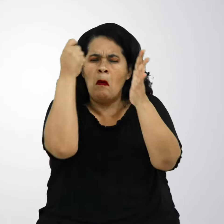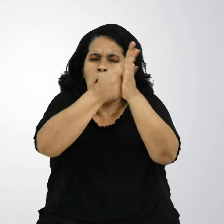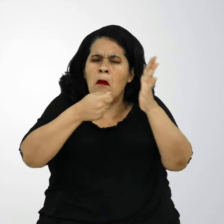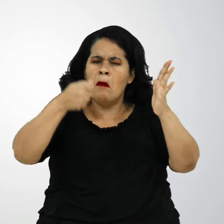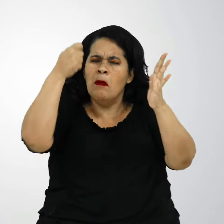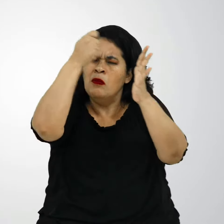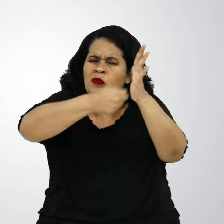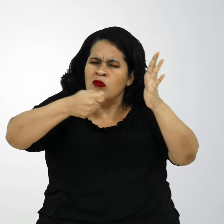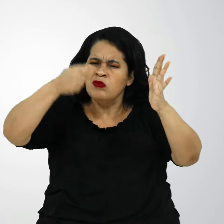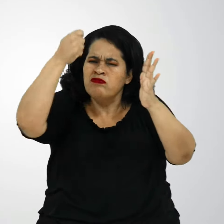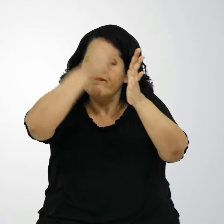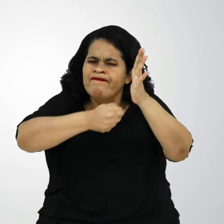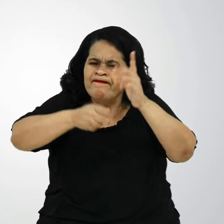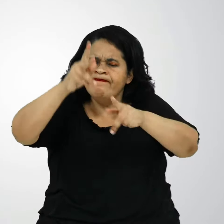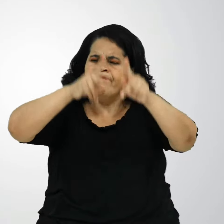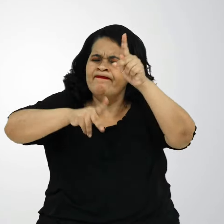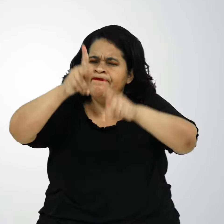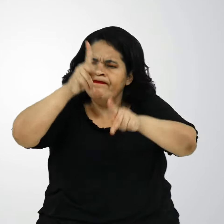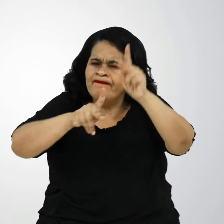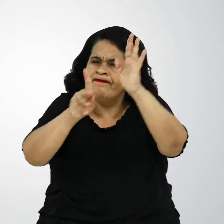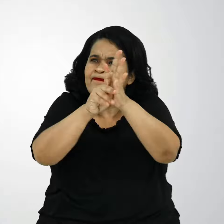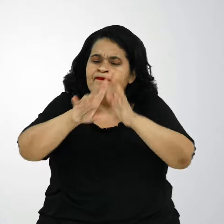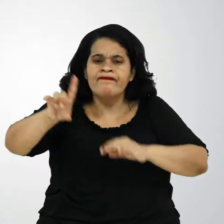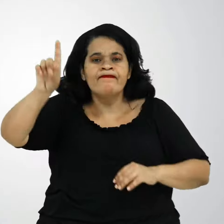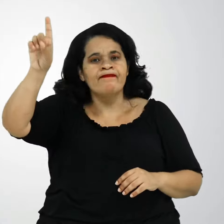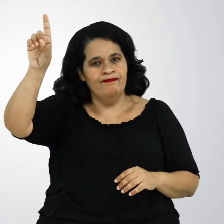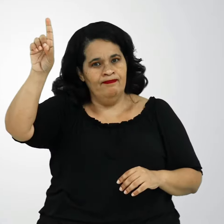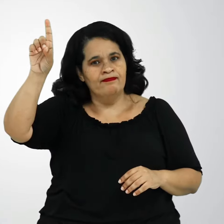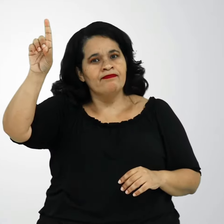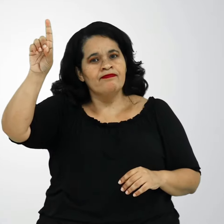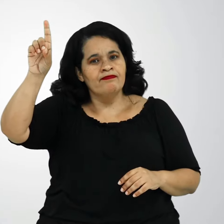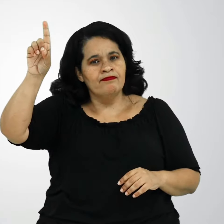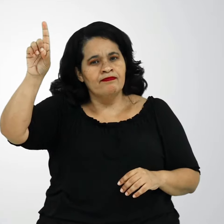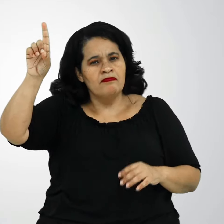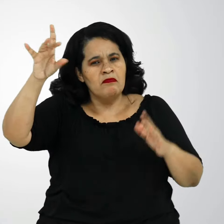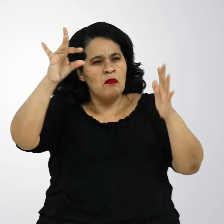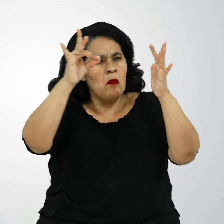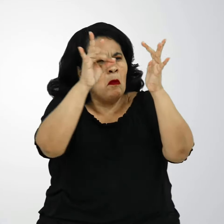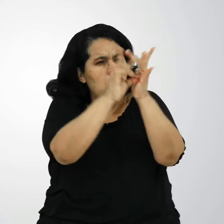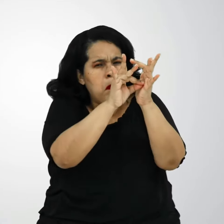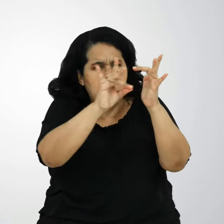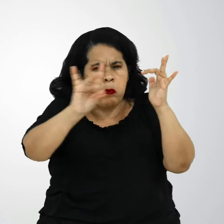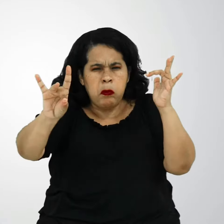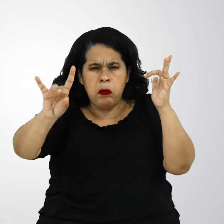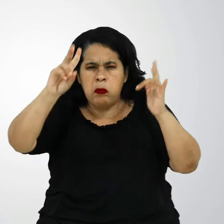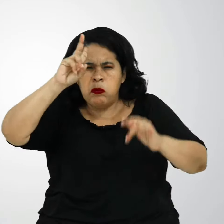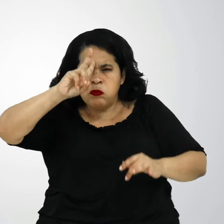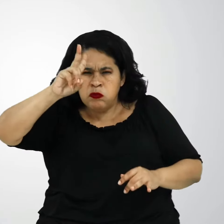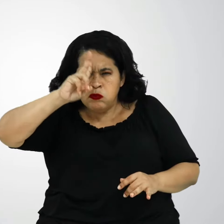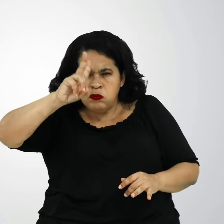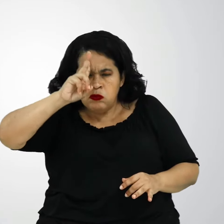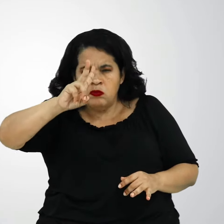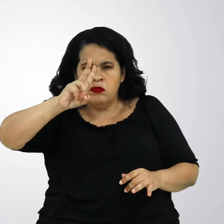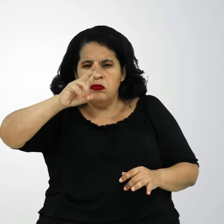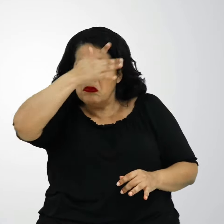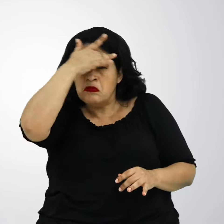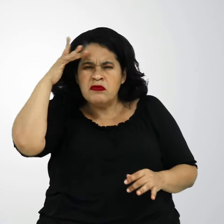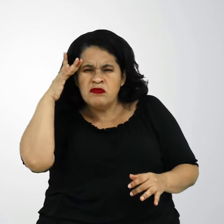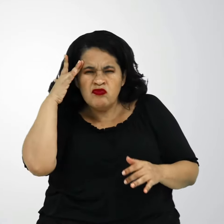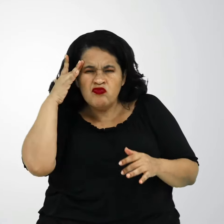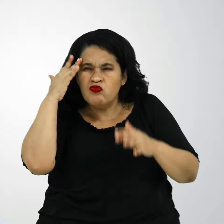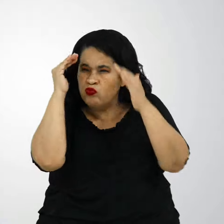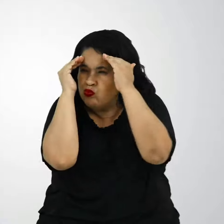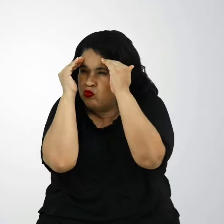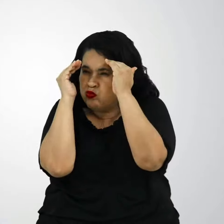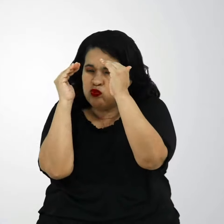contra o povo do anticristo, aqueles que seguirão o anticristo. De